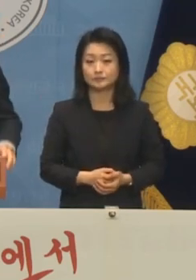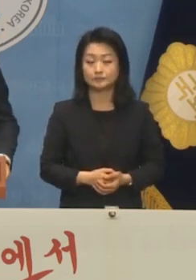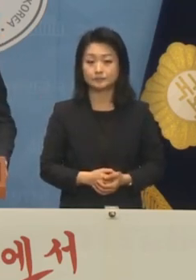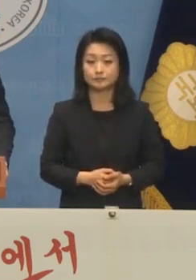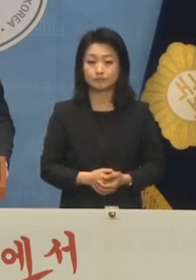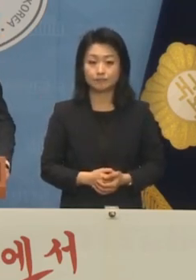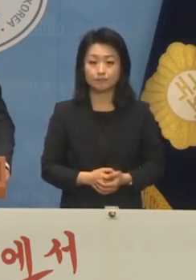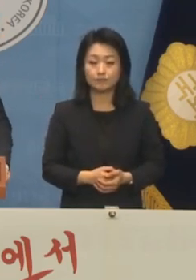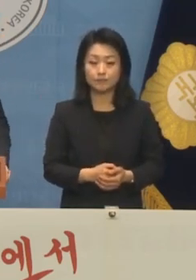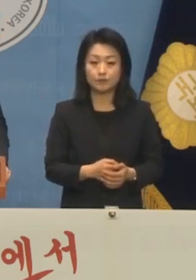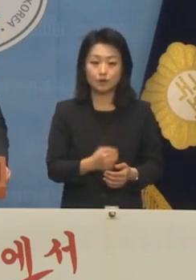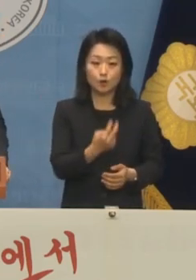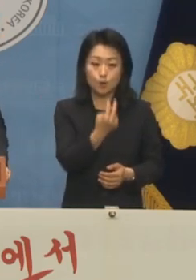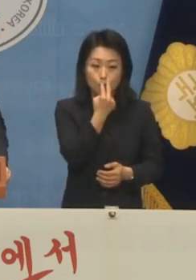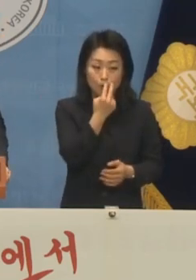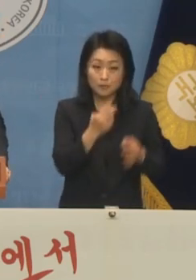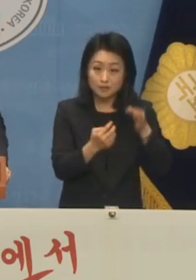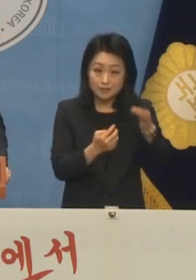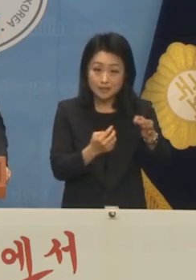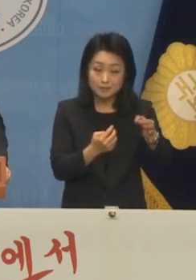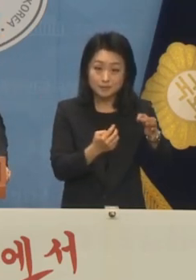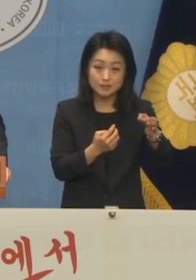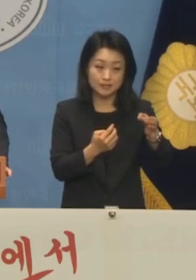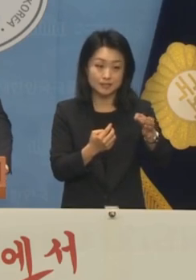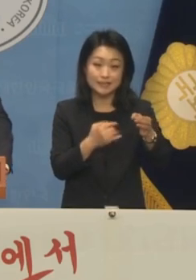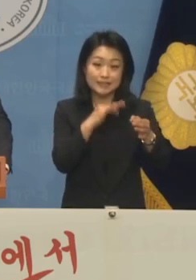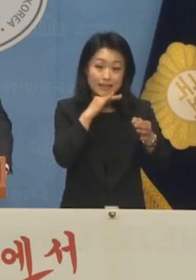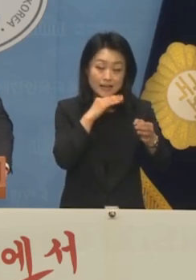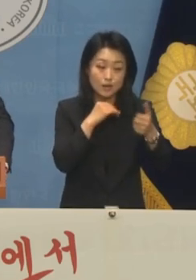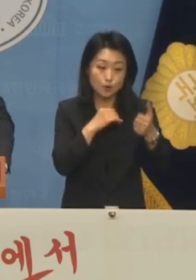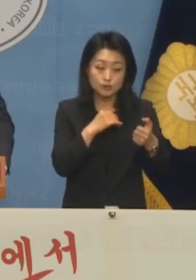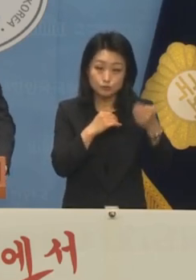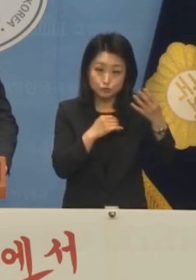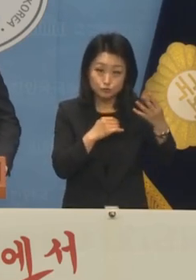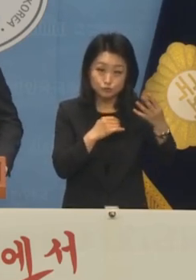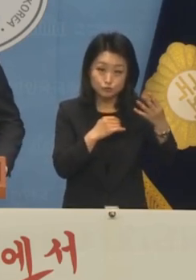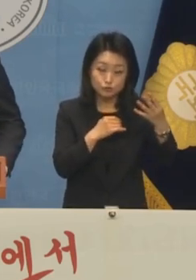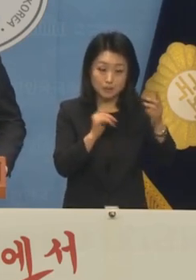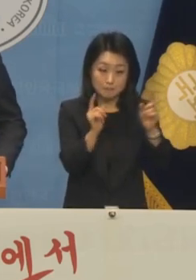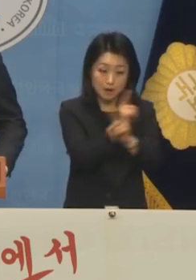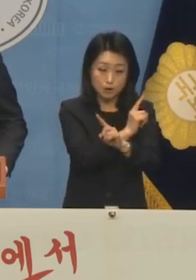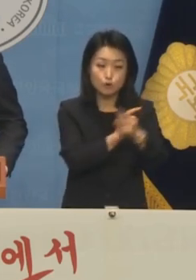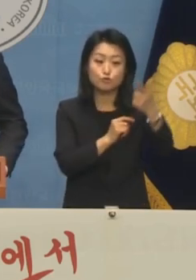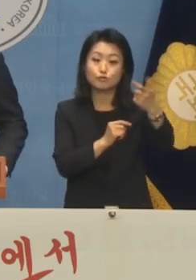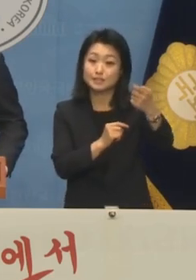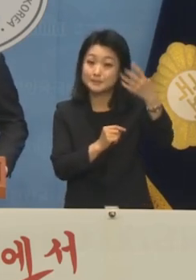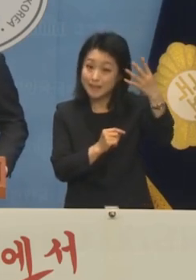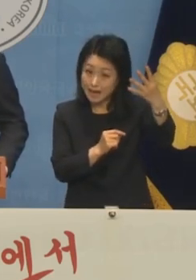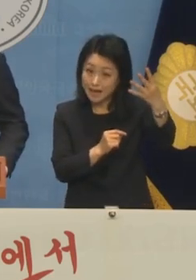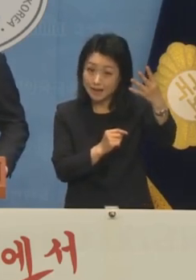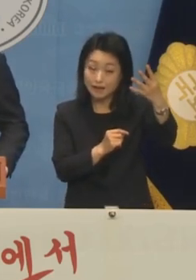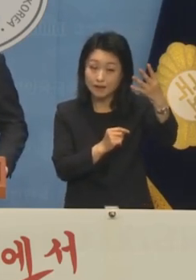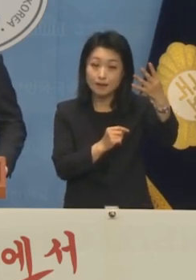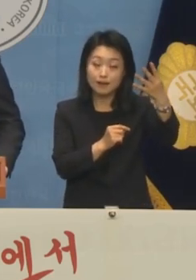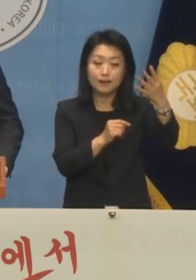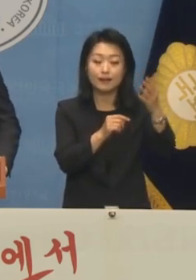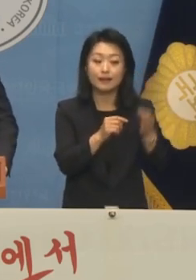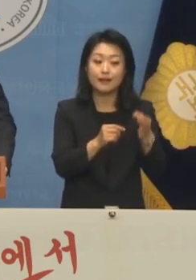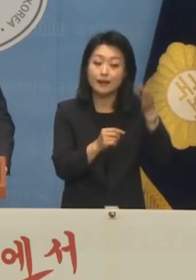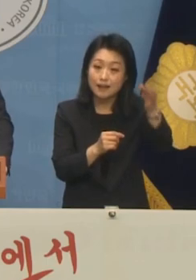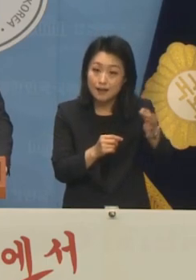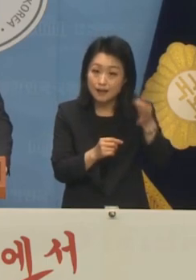의무 납입 연령을 59세에서 64세로 연장할 경우 이것은 시민대표단의